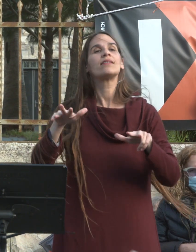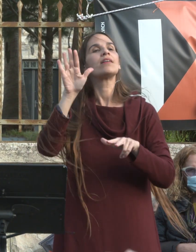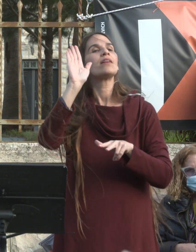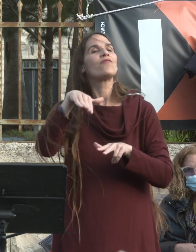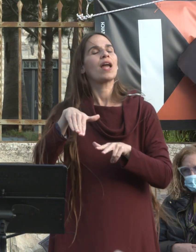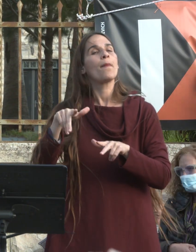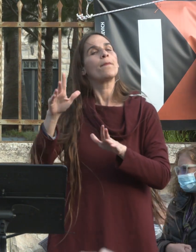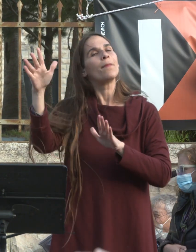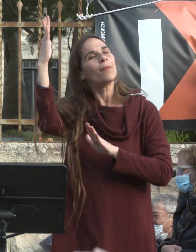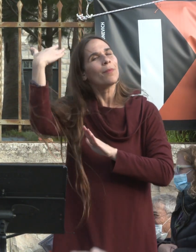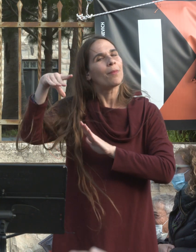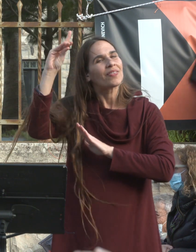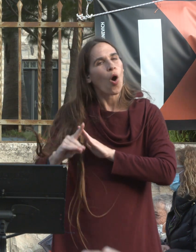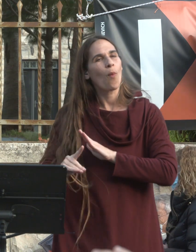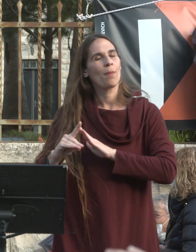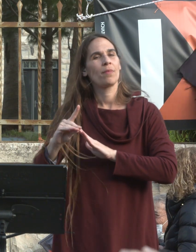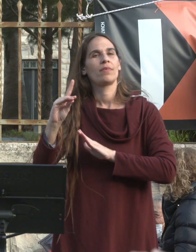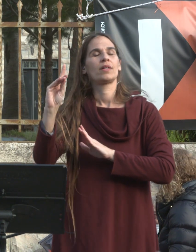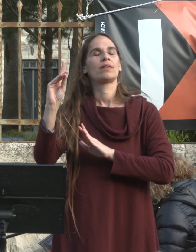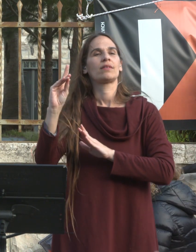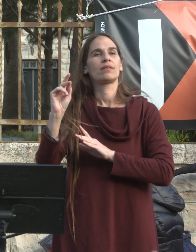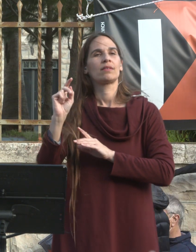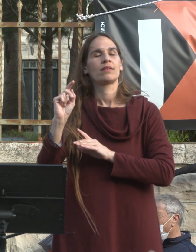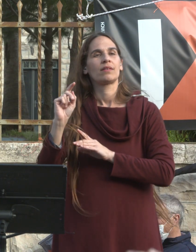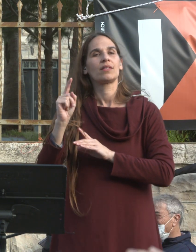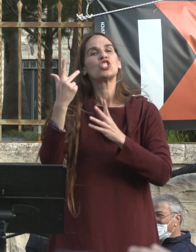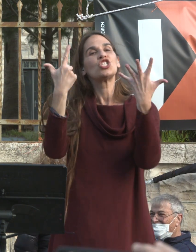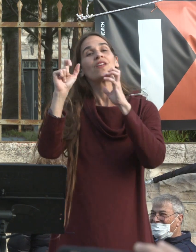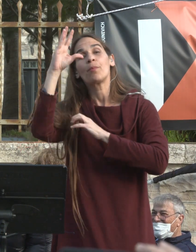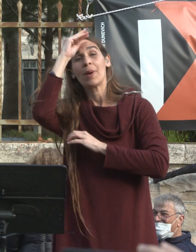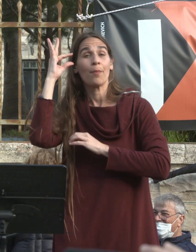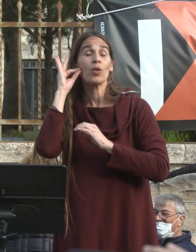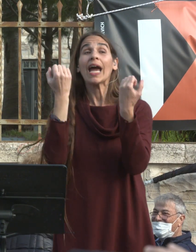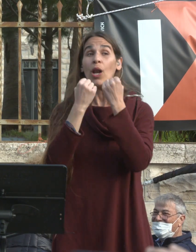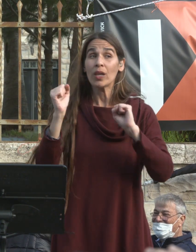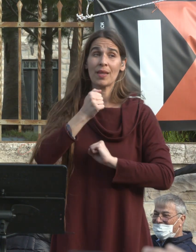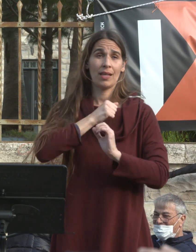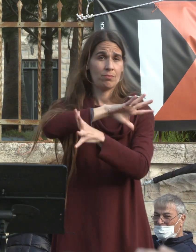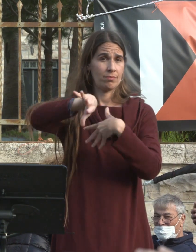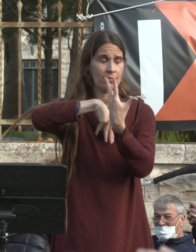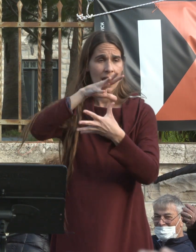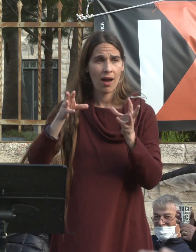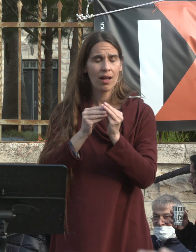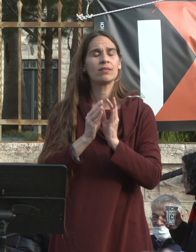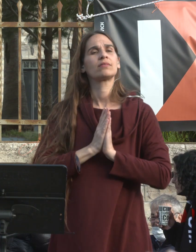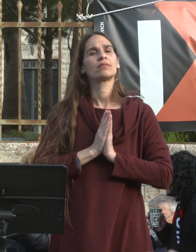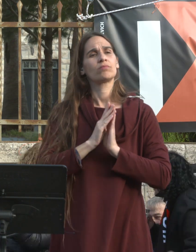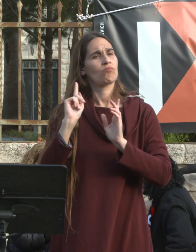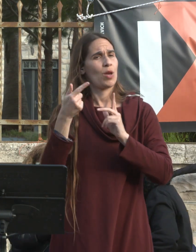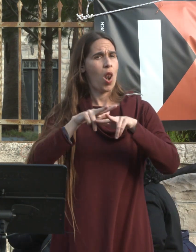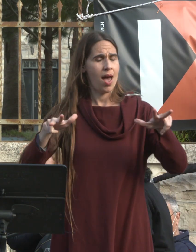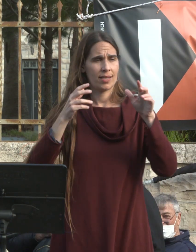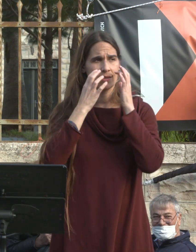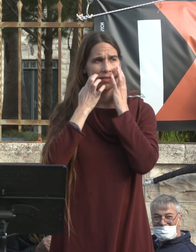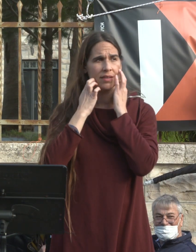קרמים בדרום המורכבת מ-70 בנות ובנים חילוניים ודתיים מכל רחבי